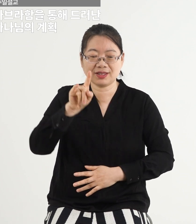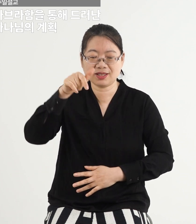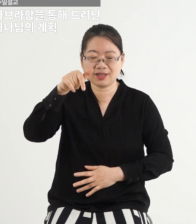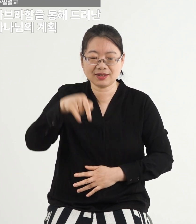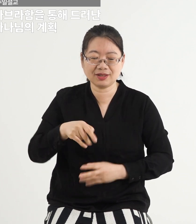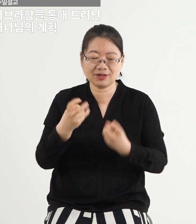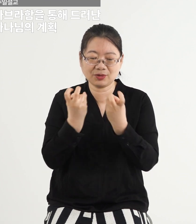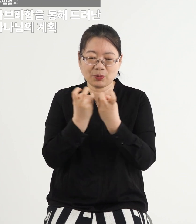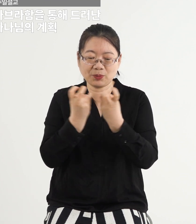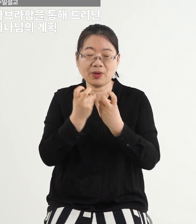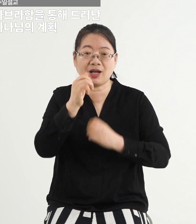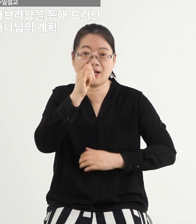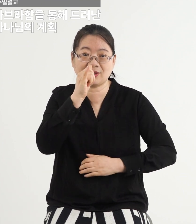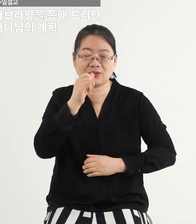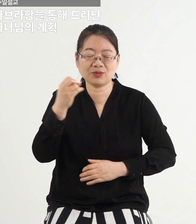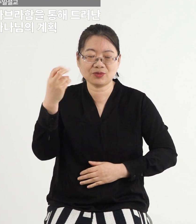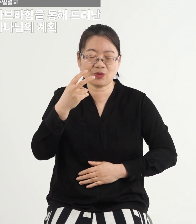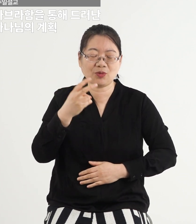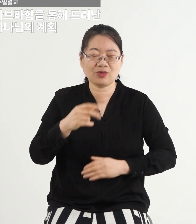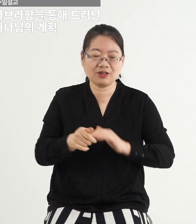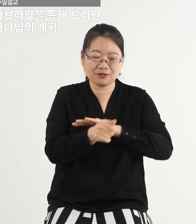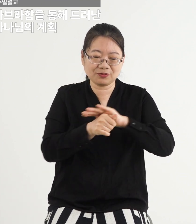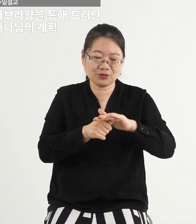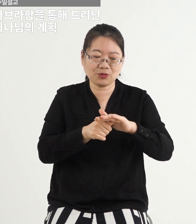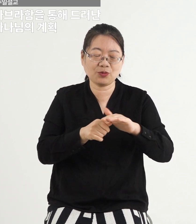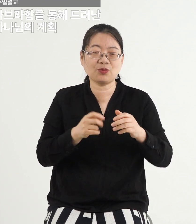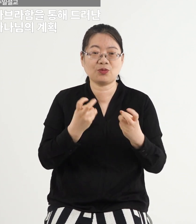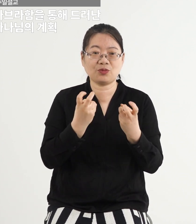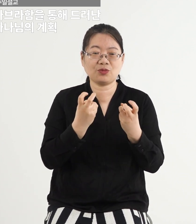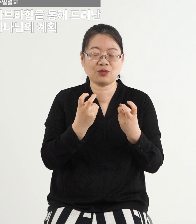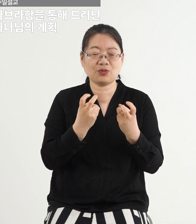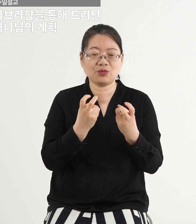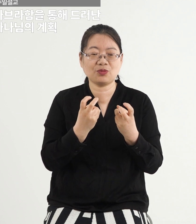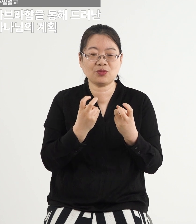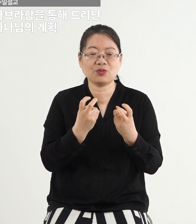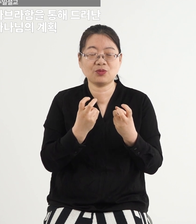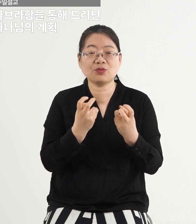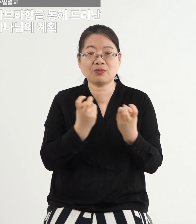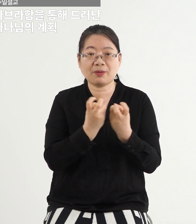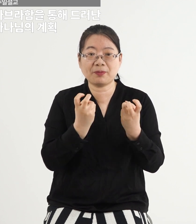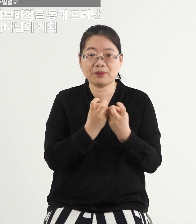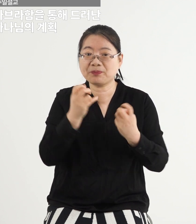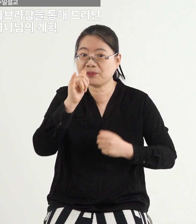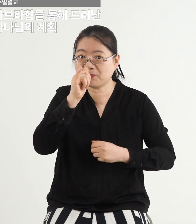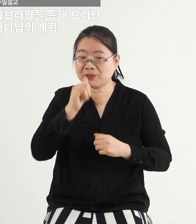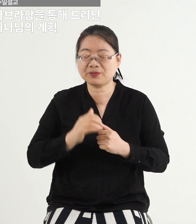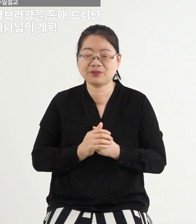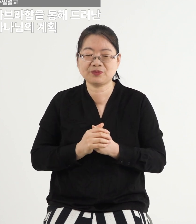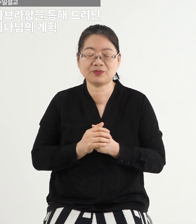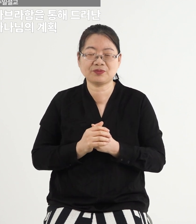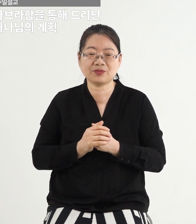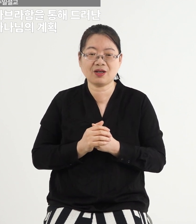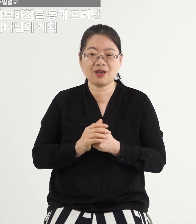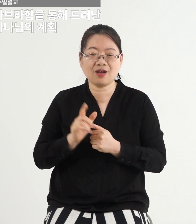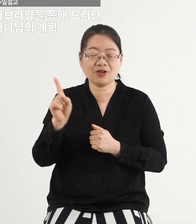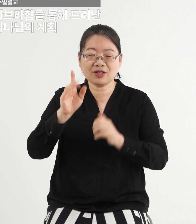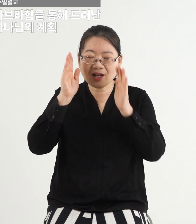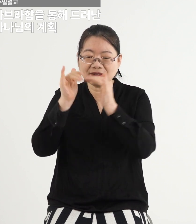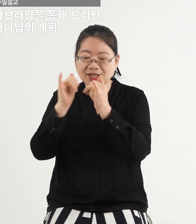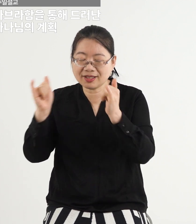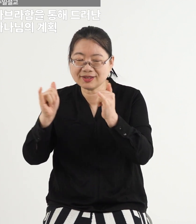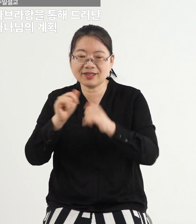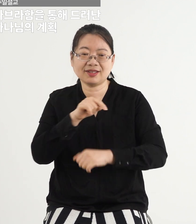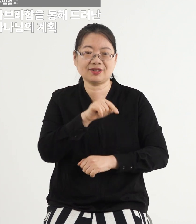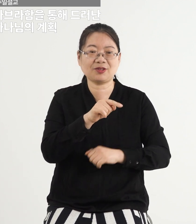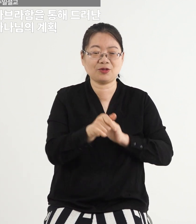재규용법이 있고 또 수동형이 있어요. 근데 이 본문을 어떤 신학자들은